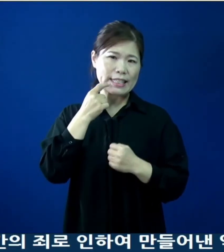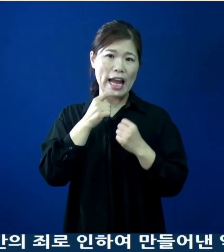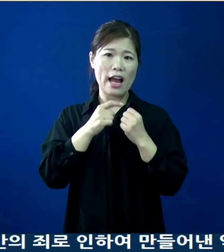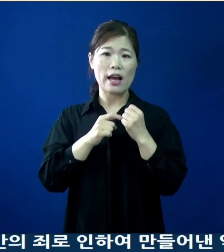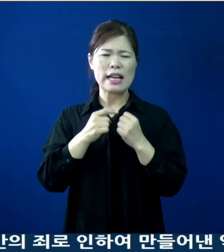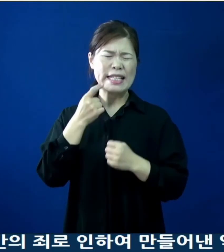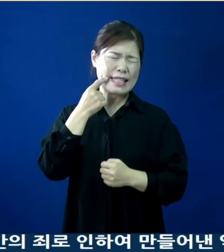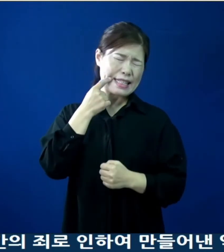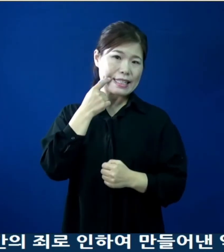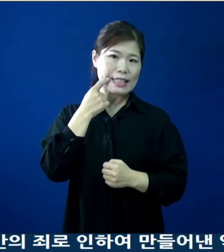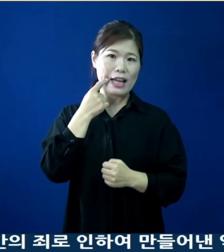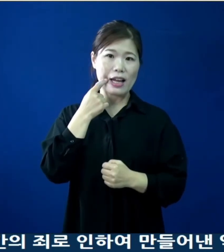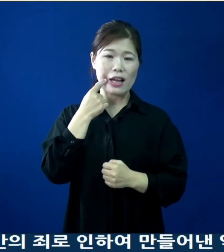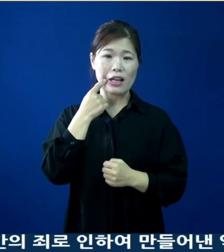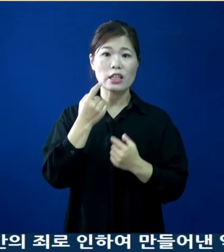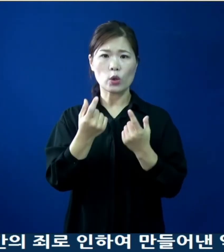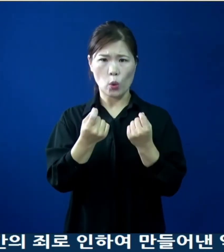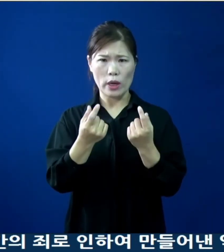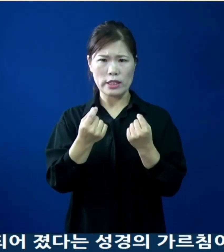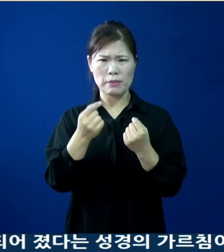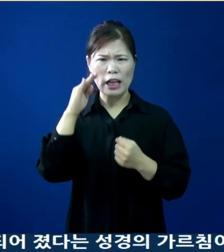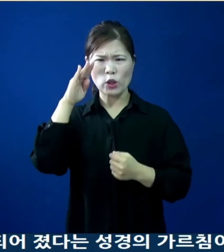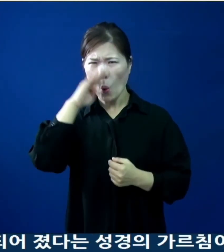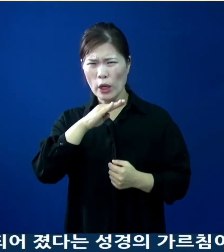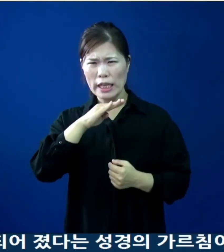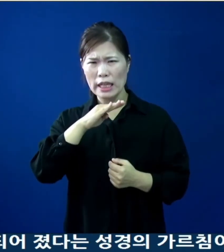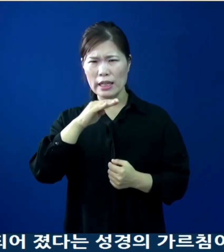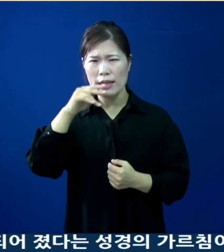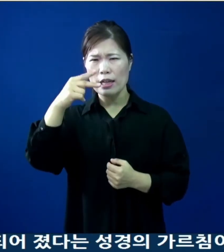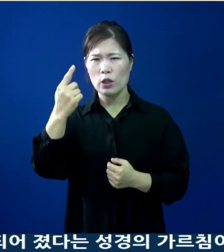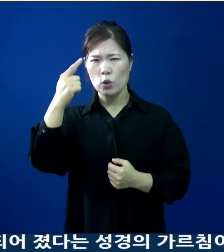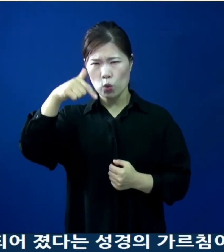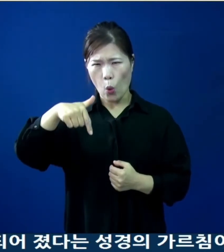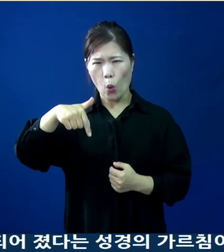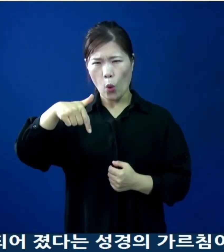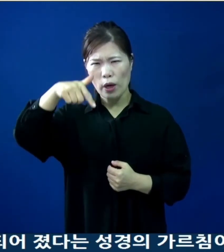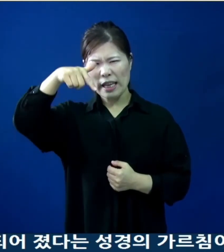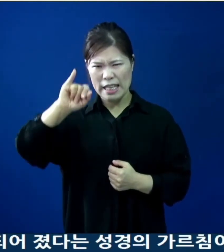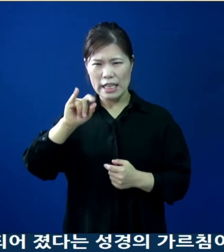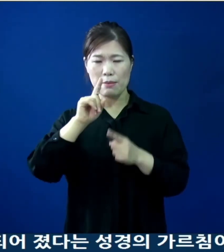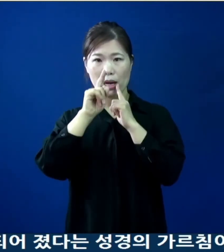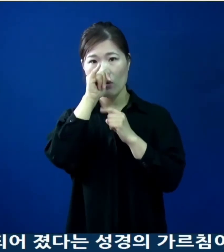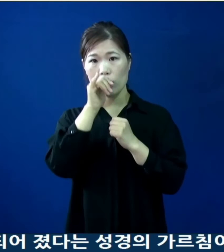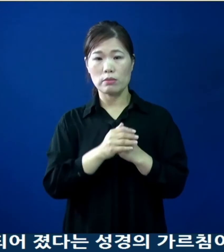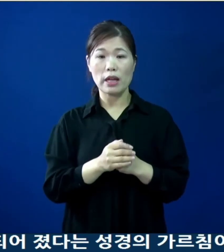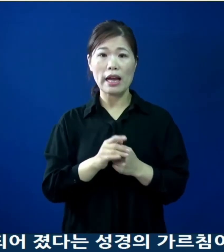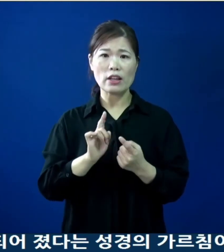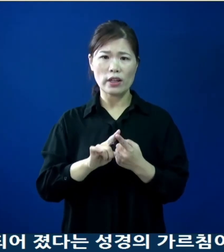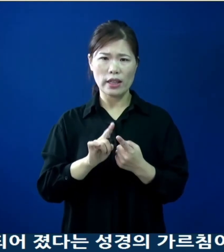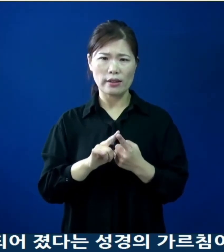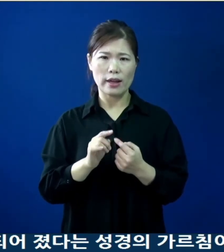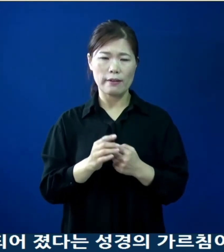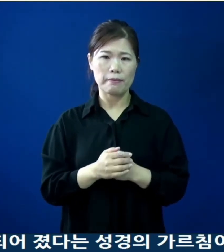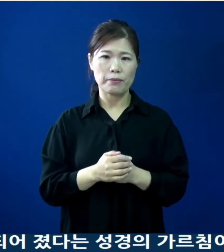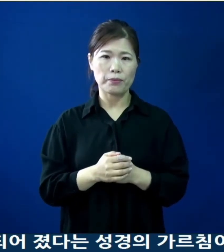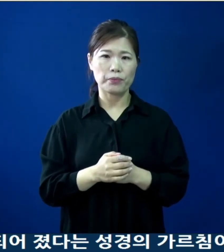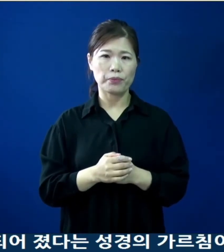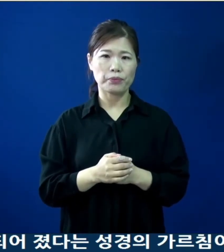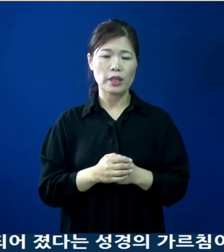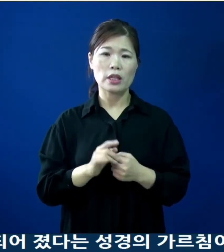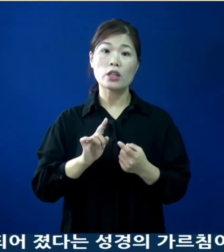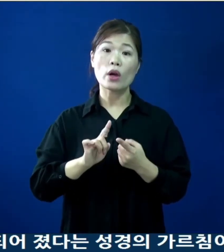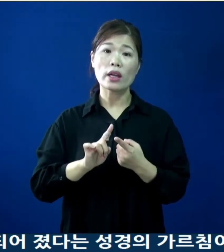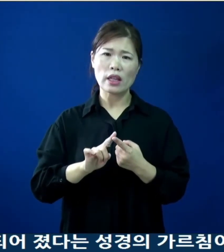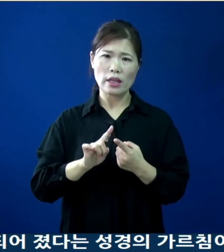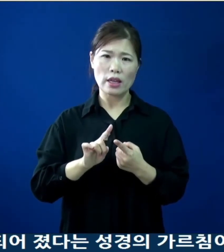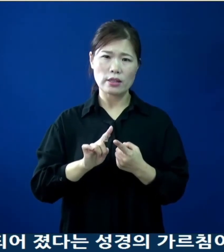도끼예요. 야고보서 3장 14절에 보면 독한 시기라는 말이 있습니다. 시기가 아주 독해질 수 있다. 이런